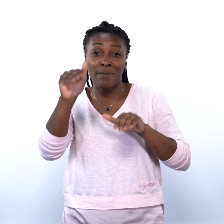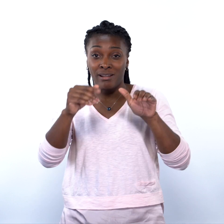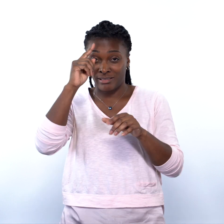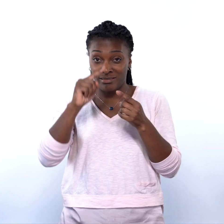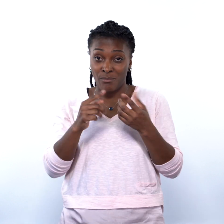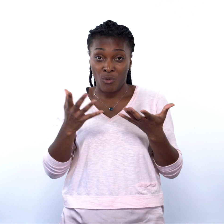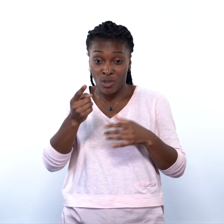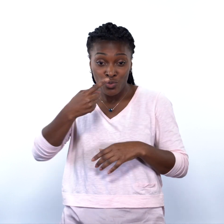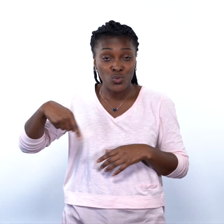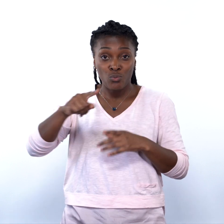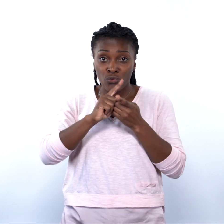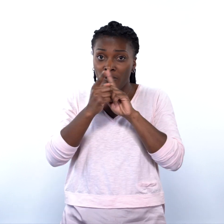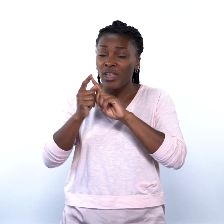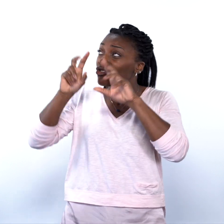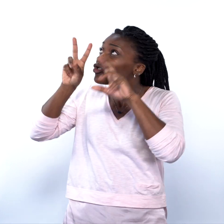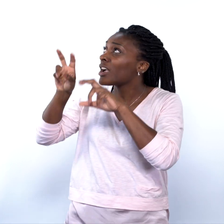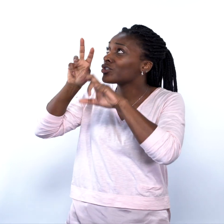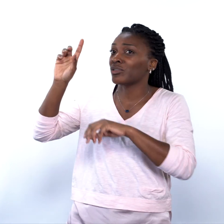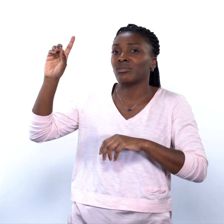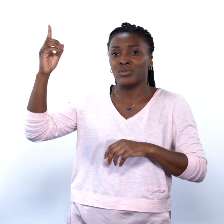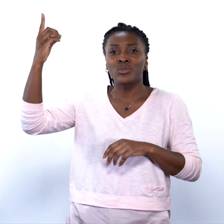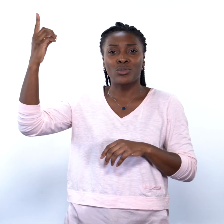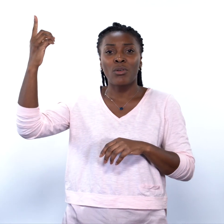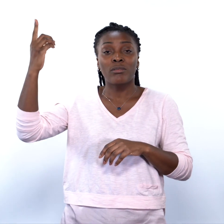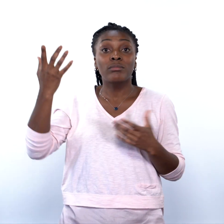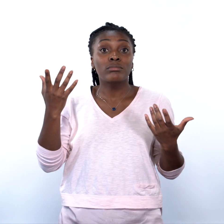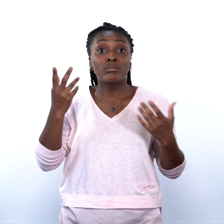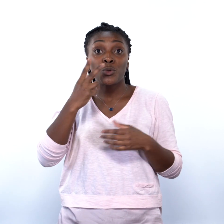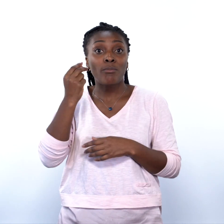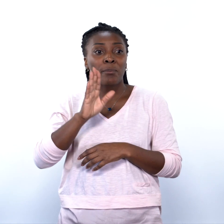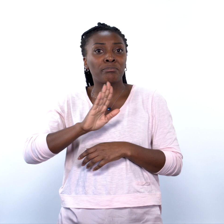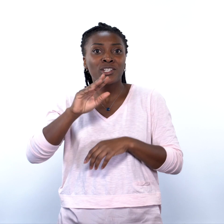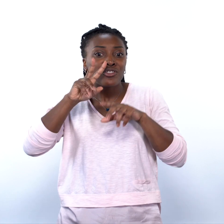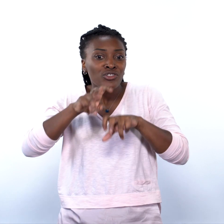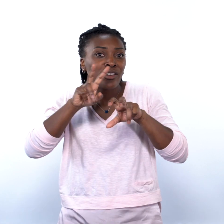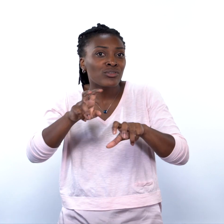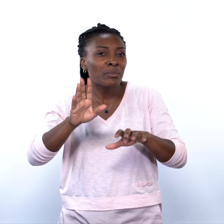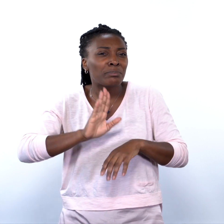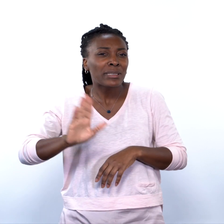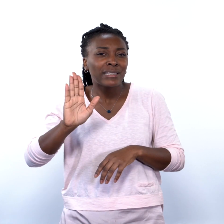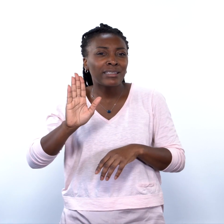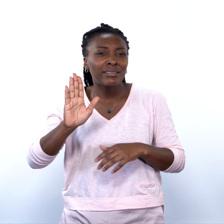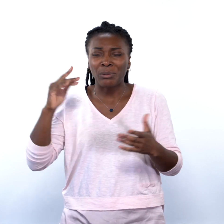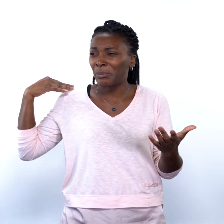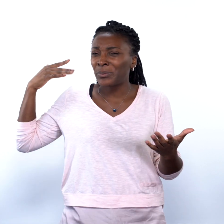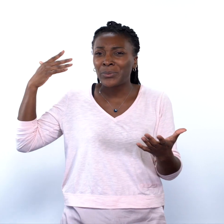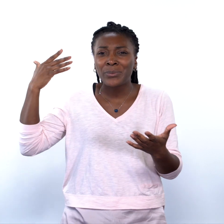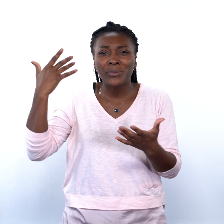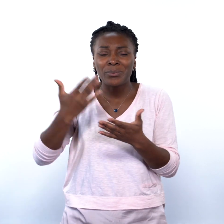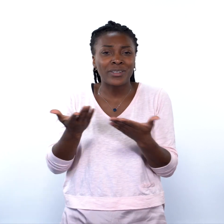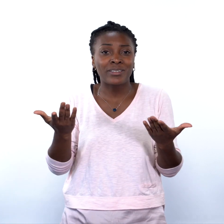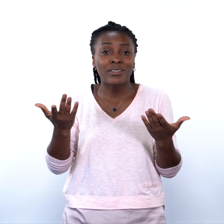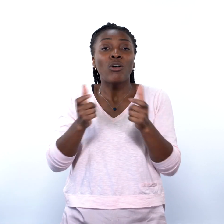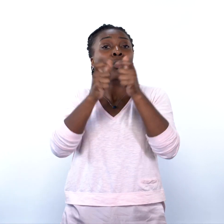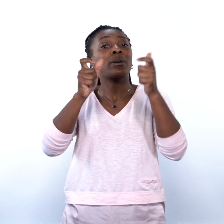d'invitations à être littéralement des chercheurs de Dieu. De toute façon, l'être humain est un chercheur. Il a toujours cherché. Certaines